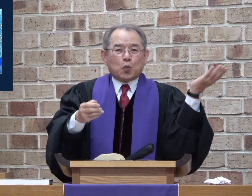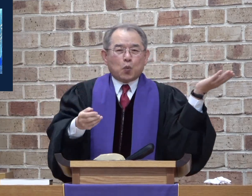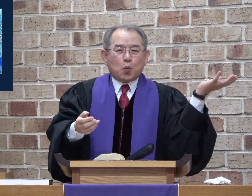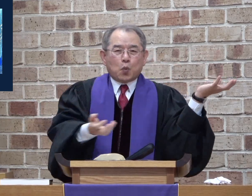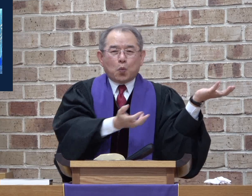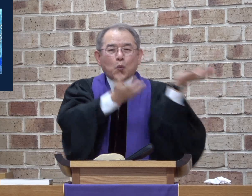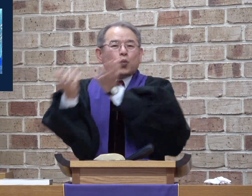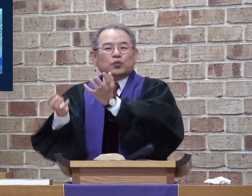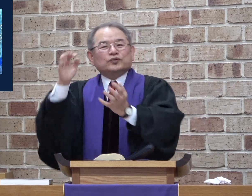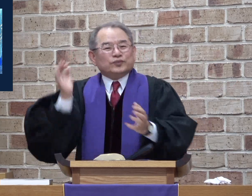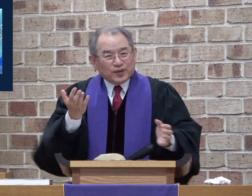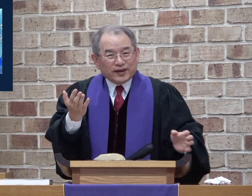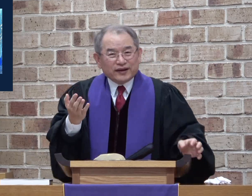애굽에서